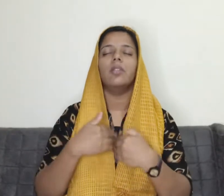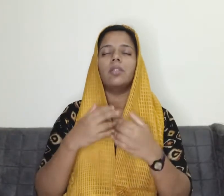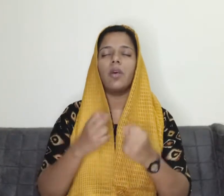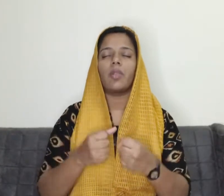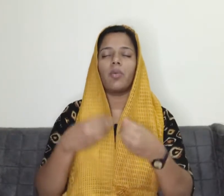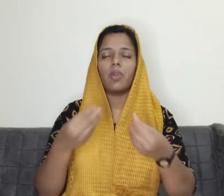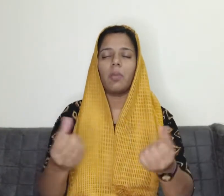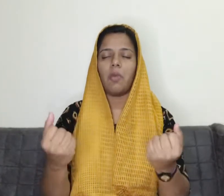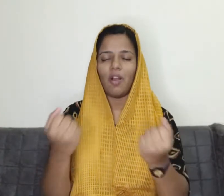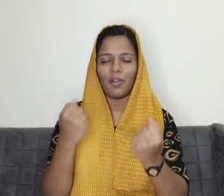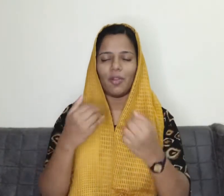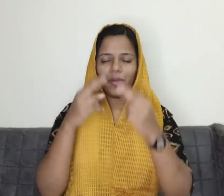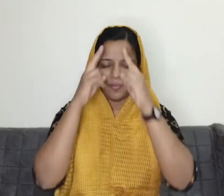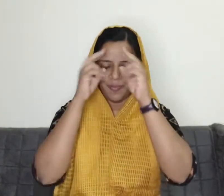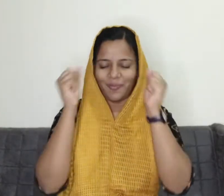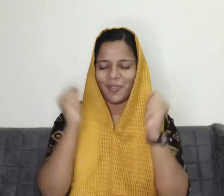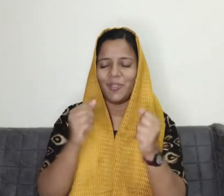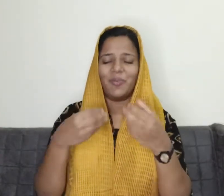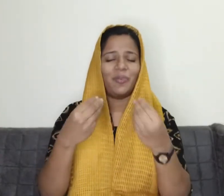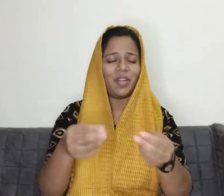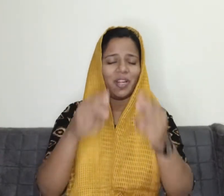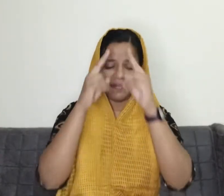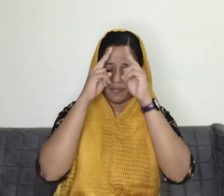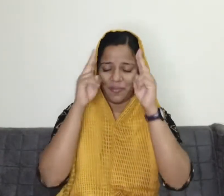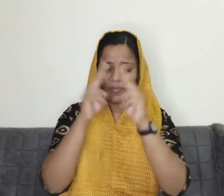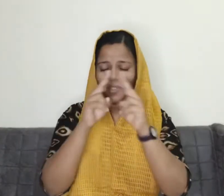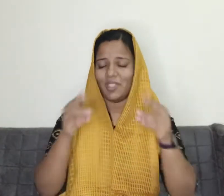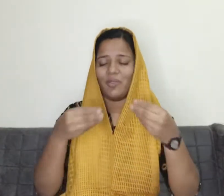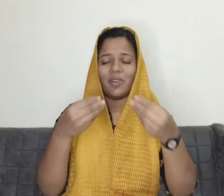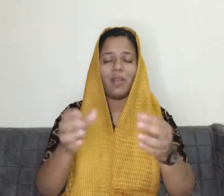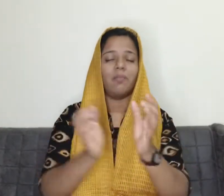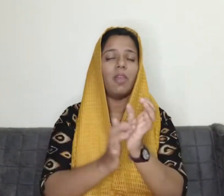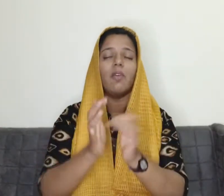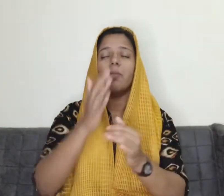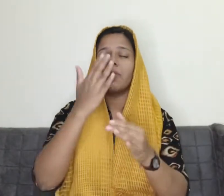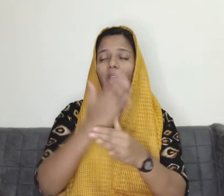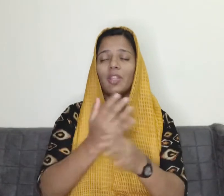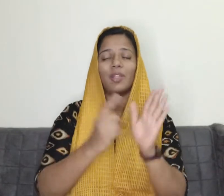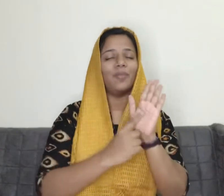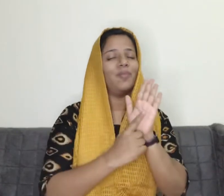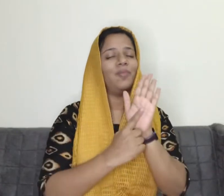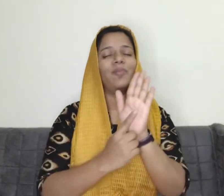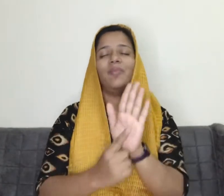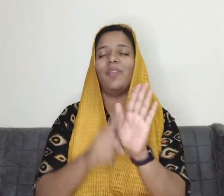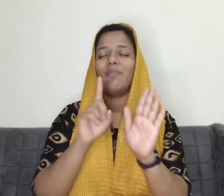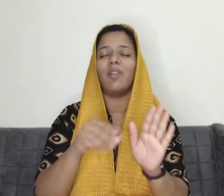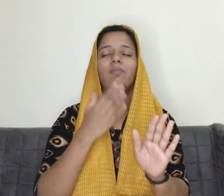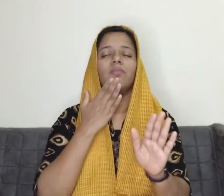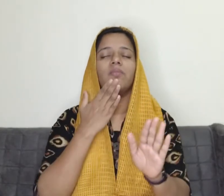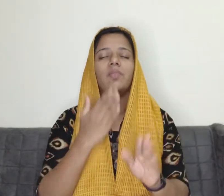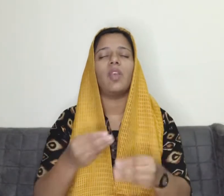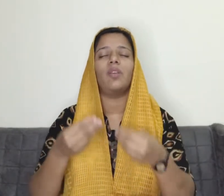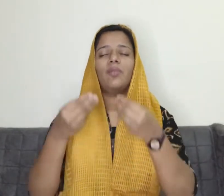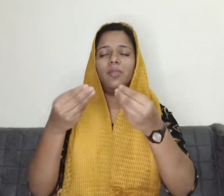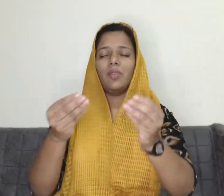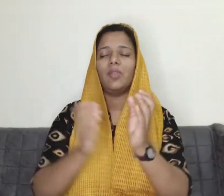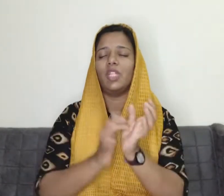സൗഖ്യമാകട്ടെ. ആരോഗ്യം വരട്ടെ, സ്വസ്ഥത വരട്ടെ, സമാധാനം വരട്ടെ. കർത്താവിൻ്റെ പ്രവൃത്തി വെളിപ്പെടുന്നതിന് അങ്ങേക്ക് നന്ദി പറയുന്നു. അങ്ങേക്ക് നന്ദി പറയുന്നു. അങ്ങേക്ക് നന്ദി